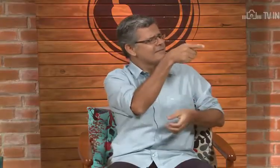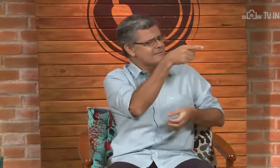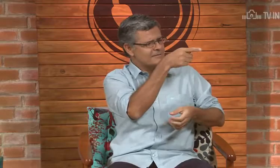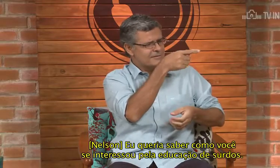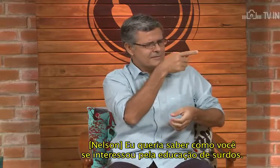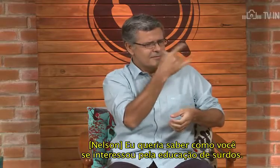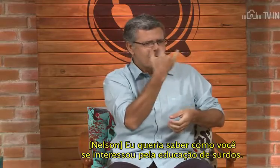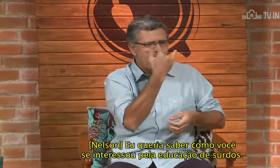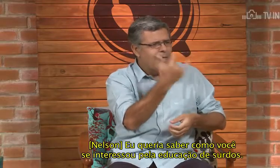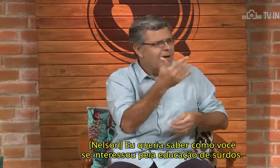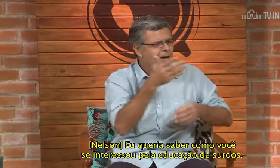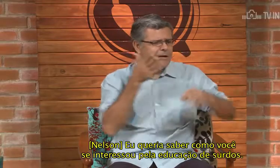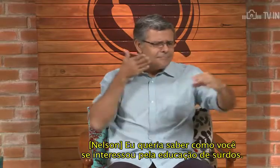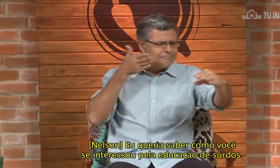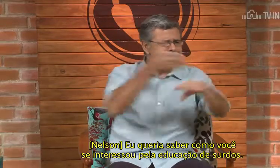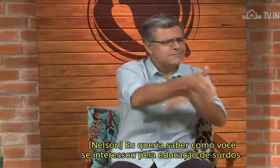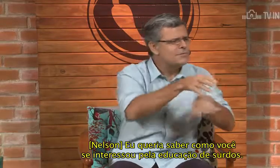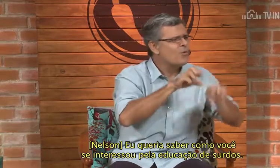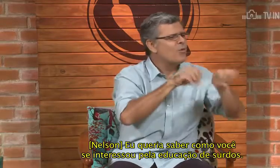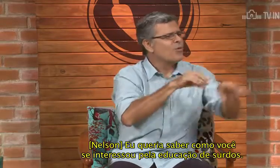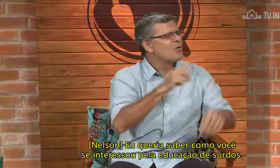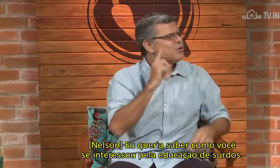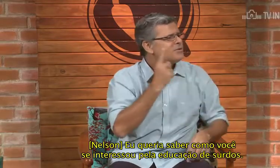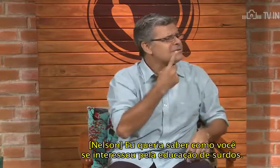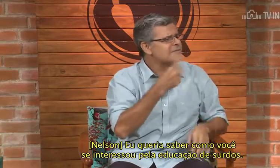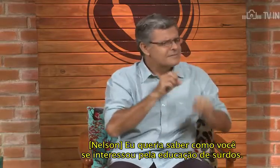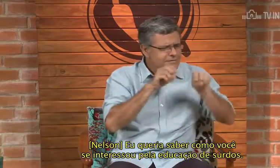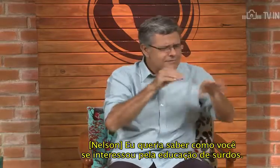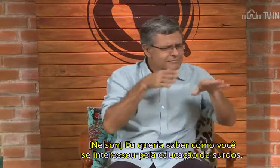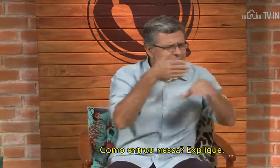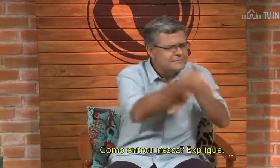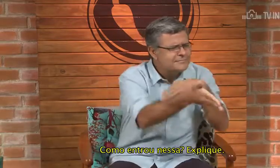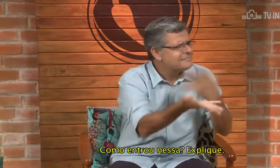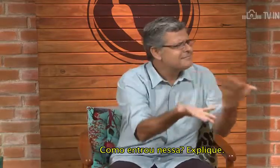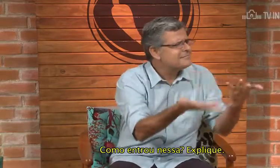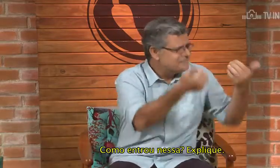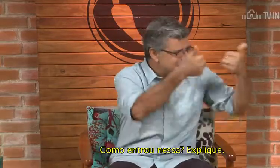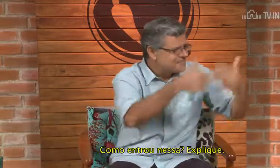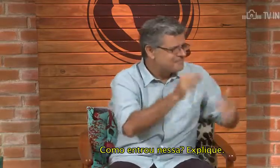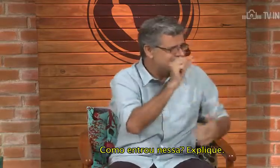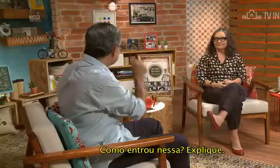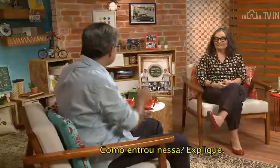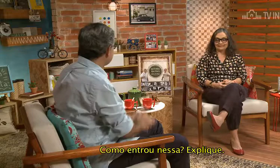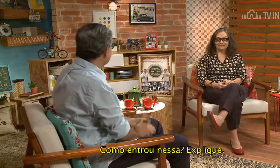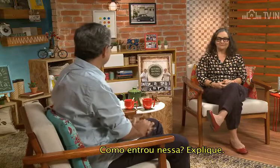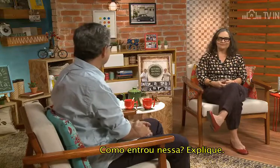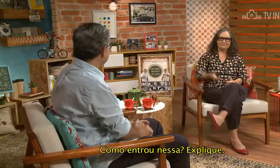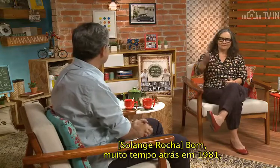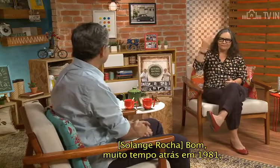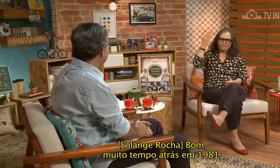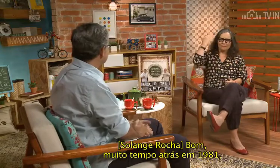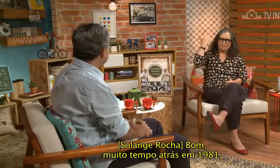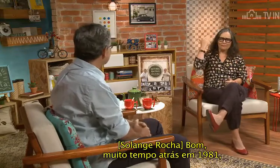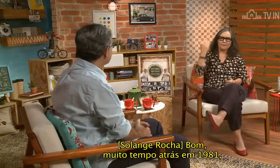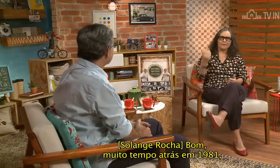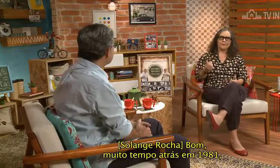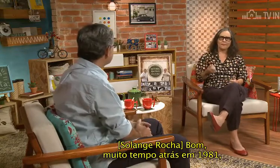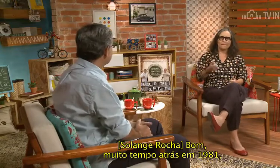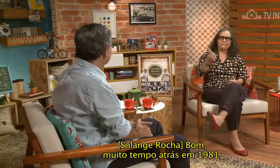Eu queria saber como você se interessou pela educação de surdos. Como entrou nessa? Explique. Bom, há muito tempo